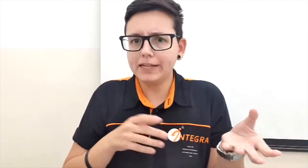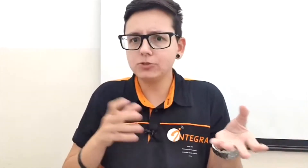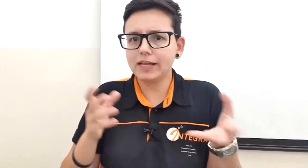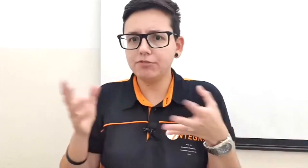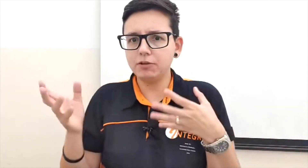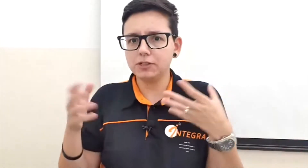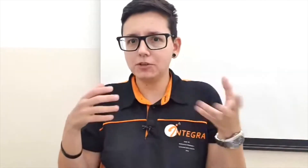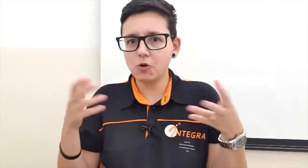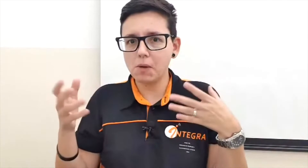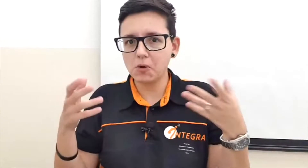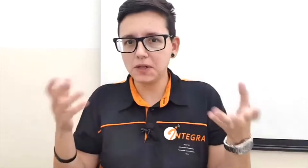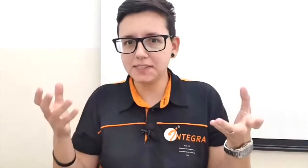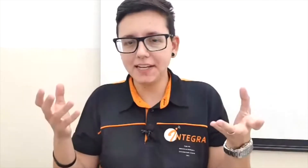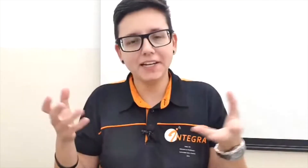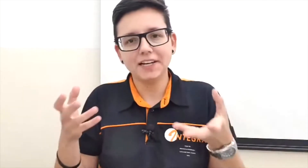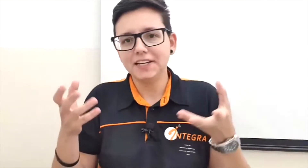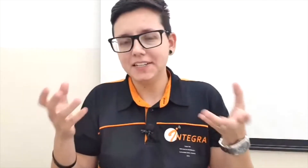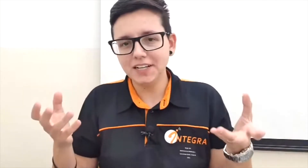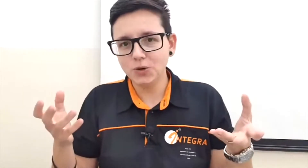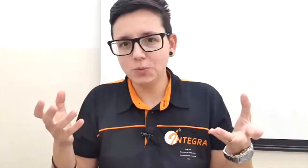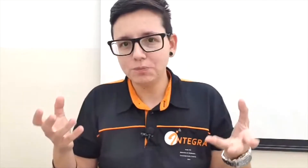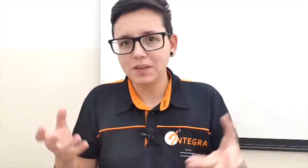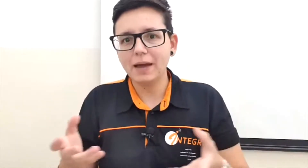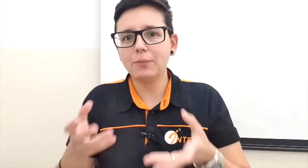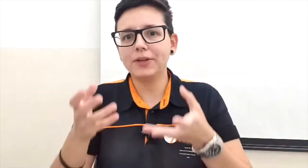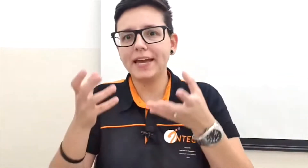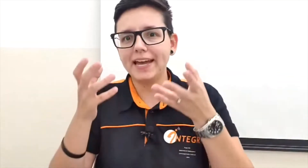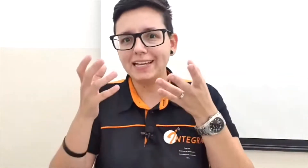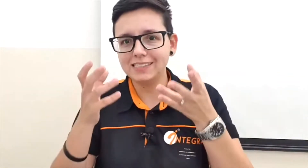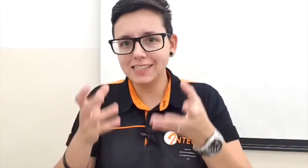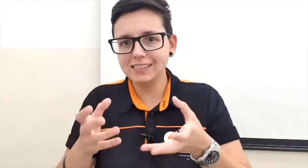não tá faltando alguma coisa aí? Não, é porque existem